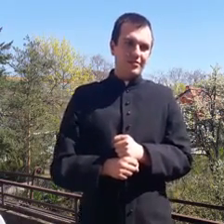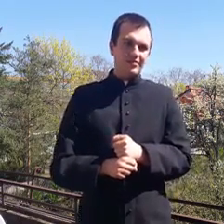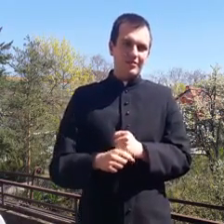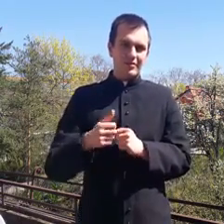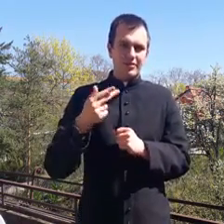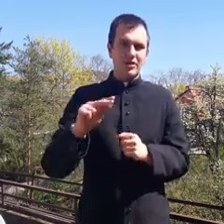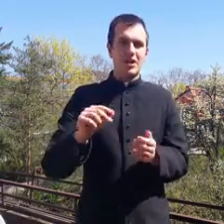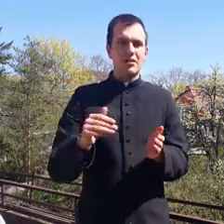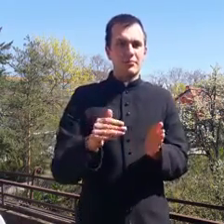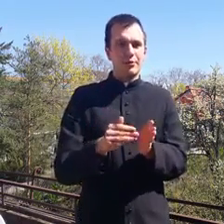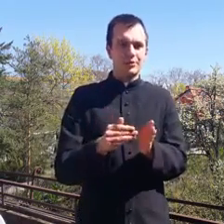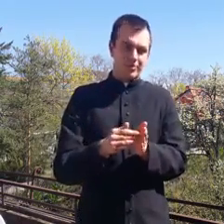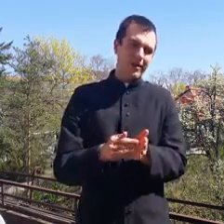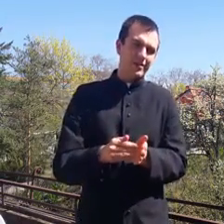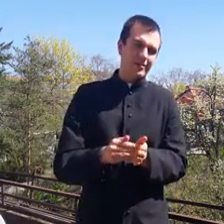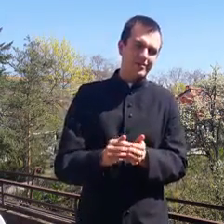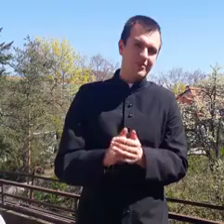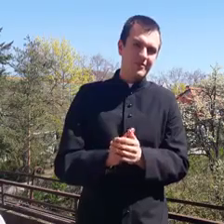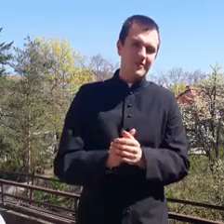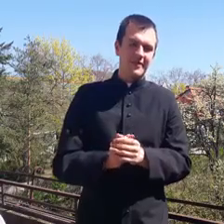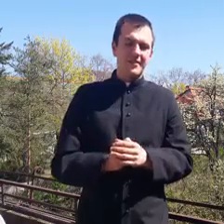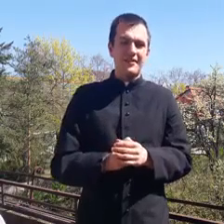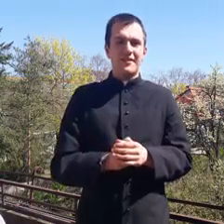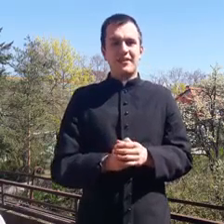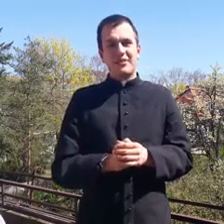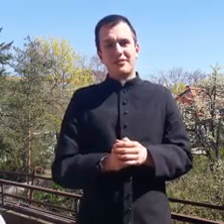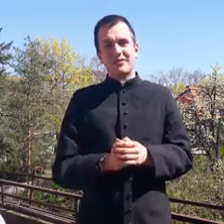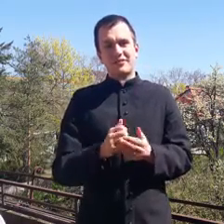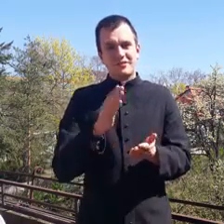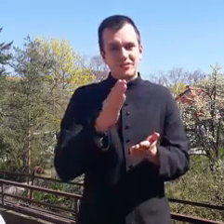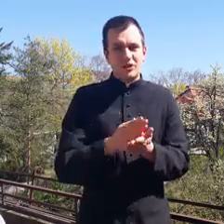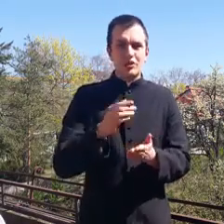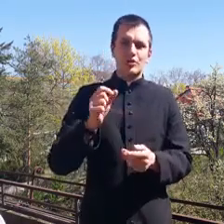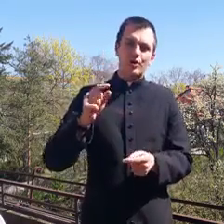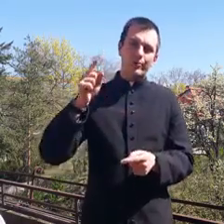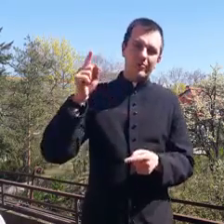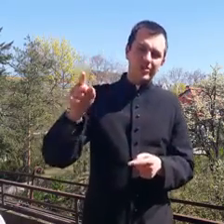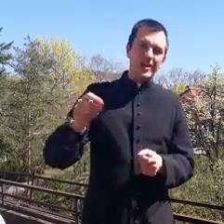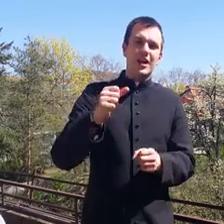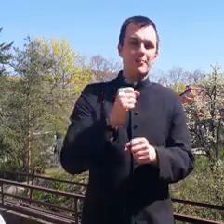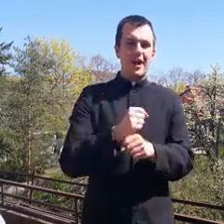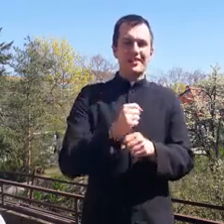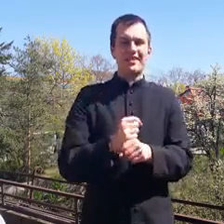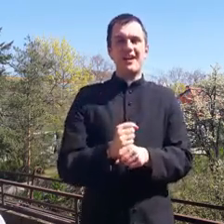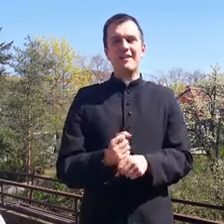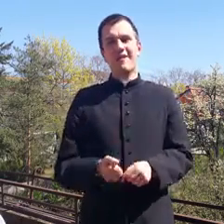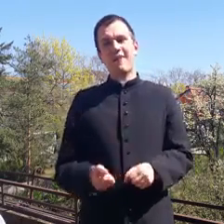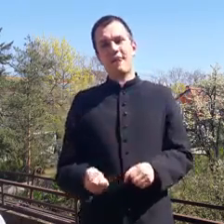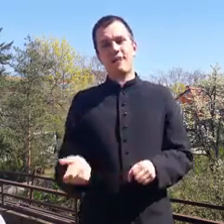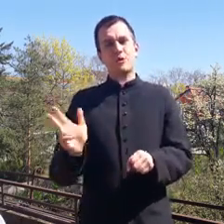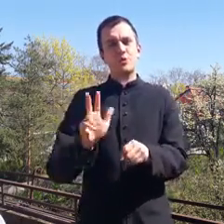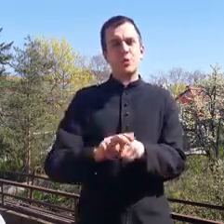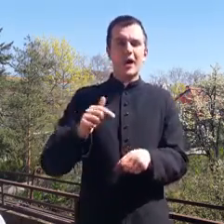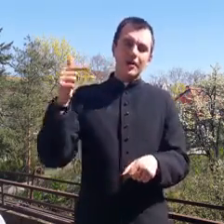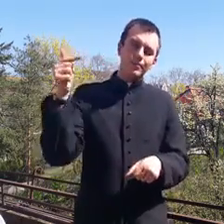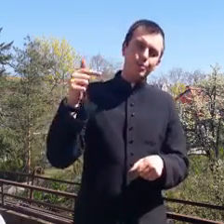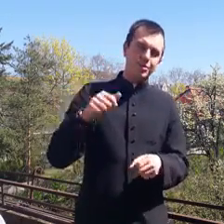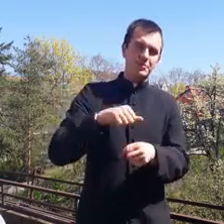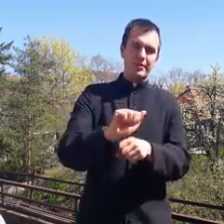nie potrzeba kiedy tylko taka praca która musi